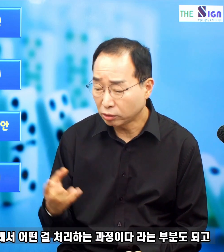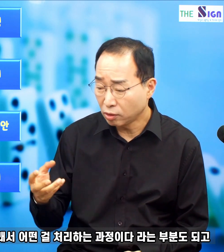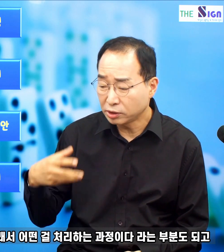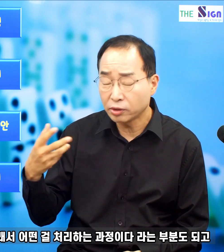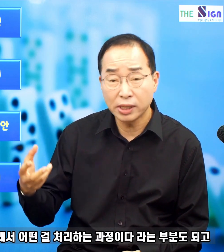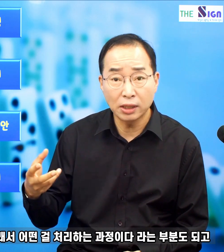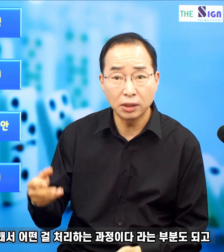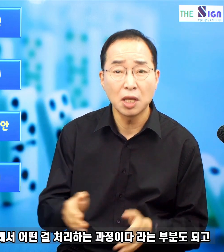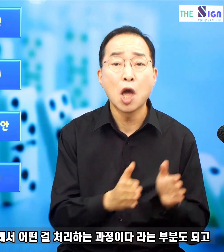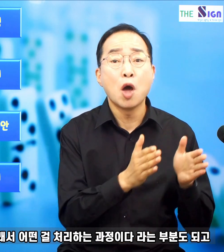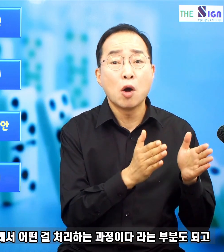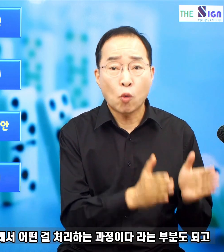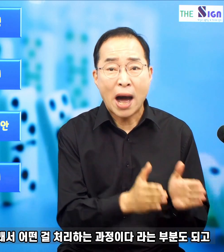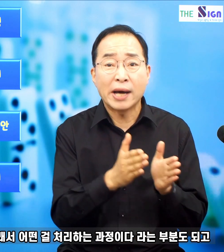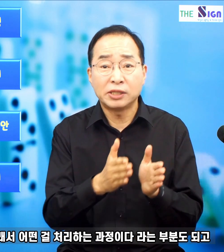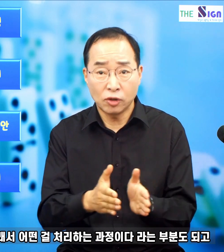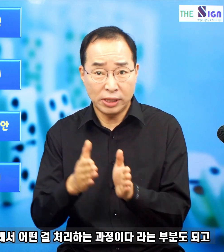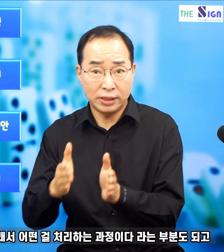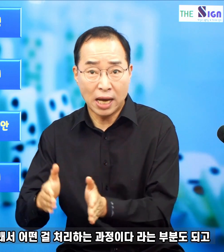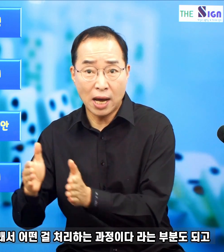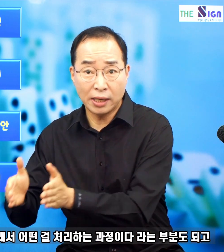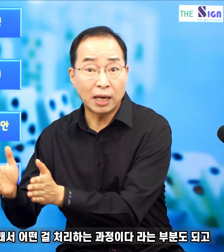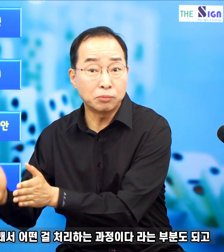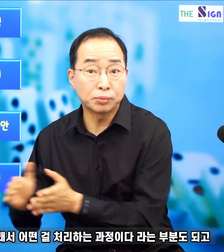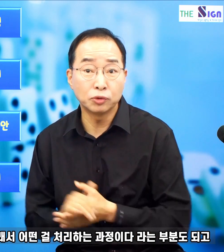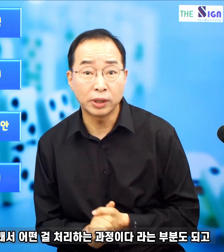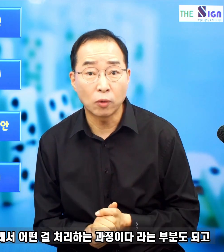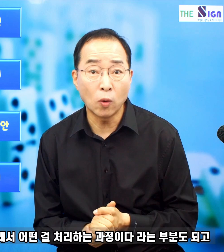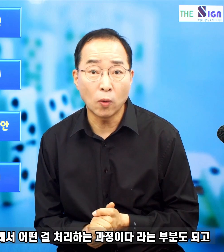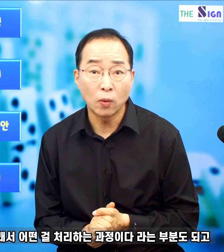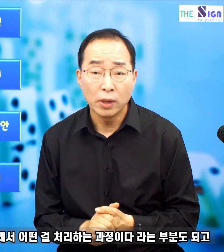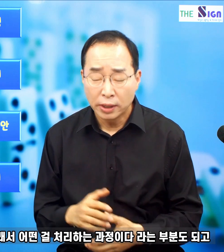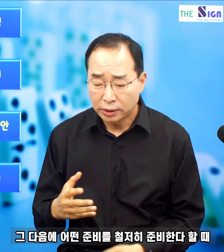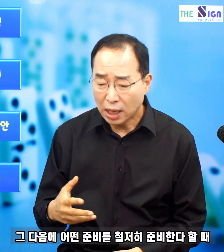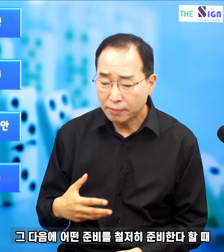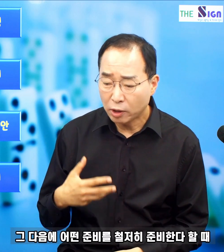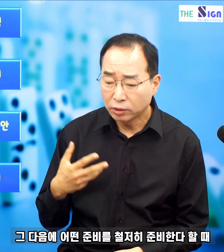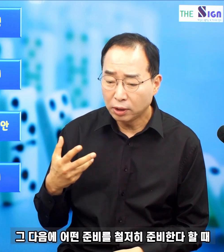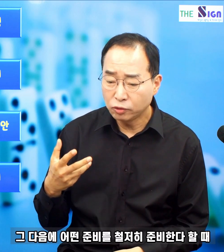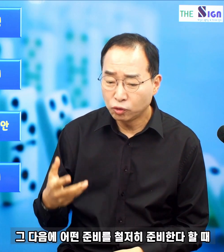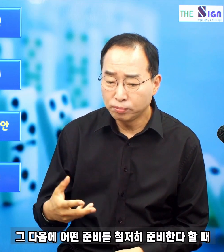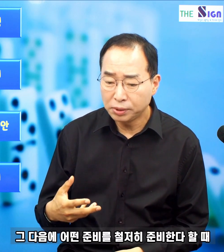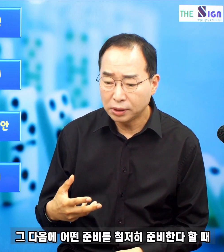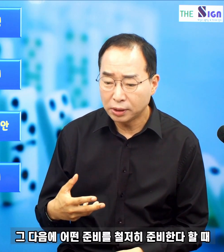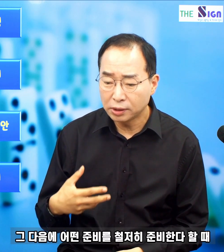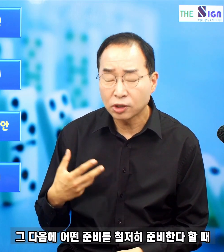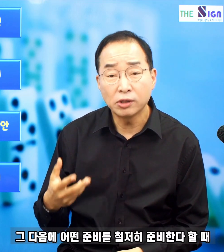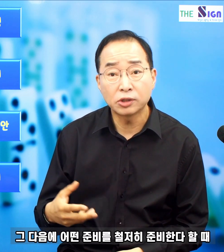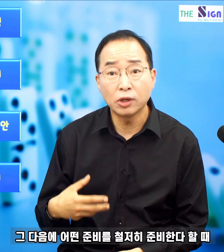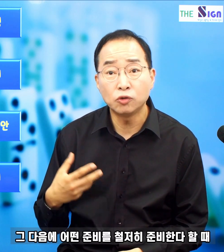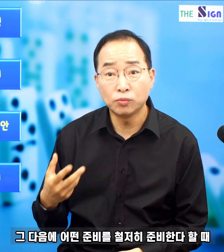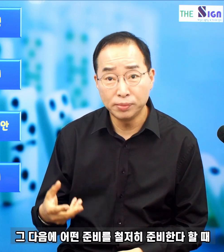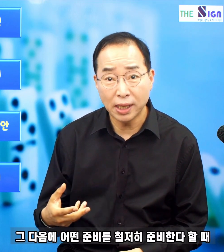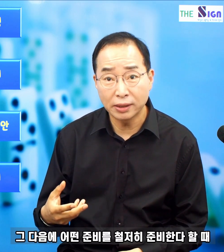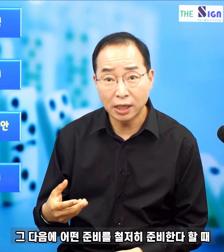걸 처리하는 과정이다라는 부분도 되고 그 다음에 어떤 준비를 철저히 준비한다 할